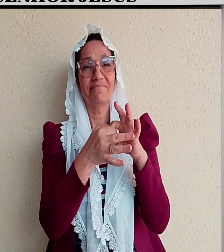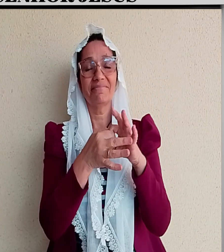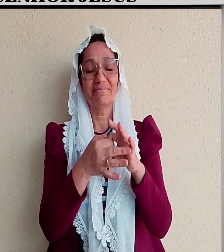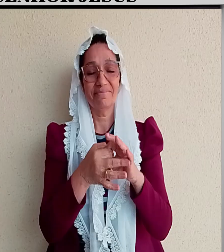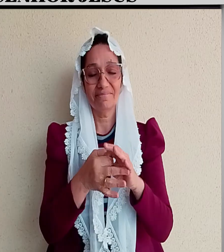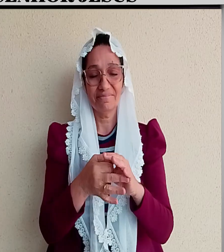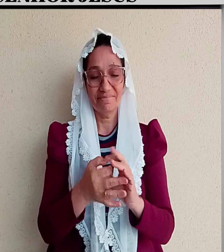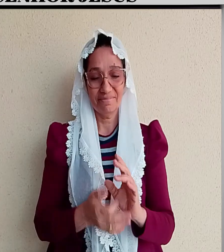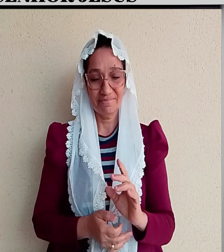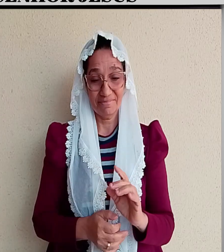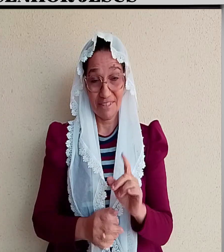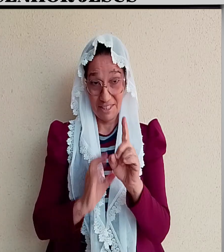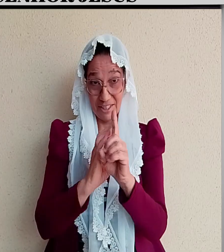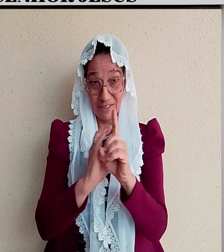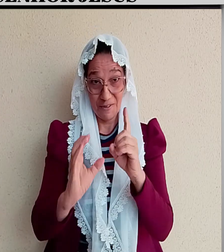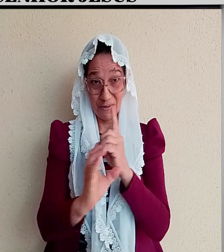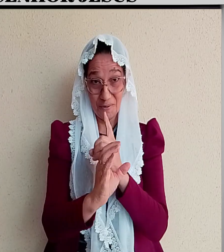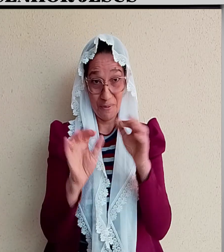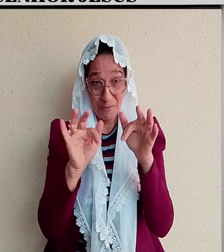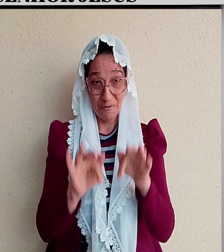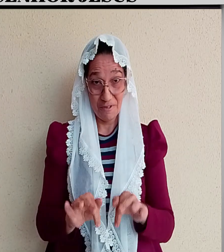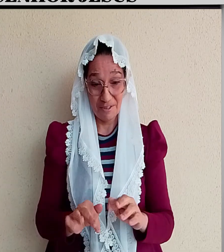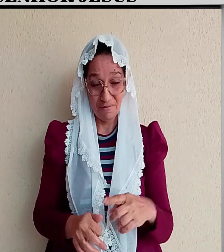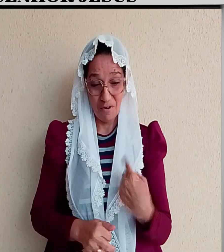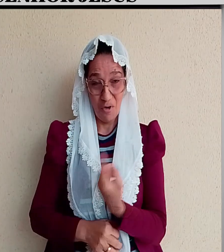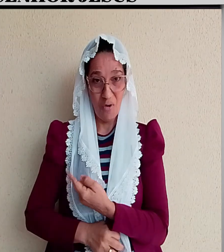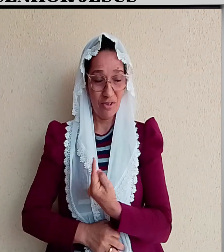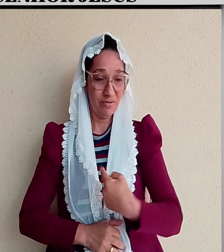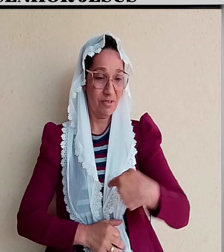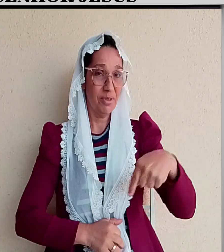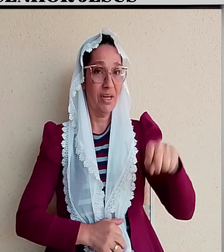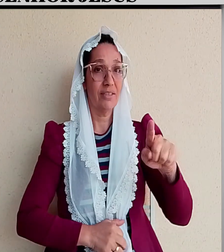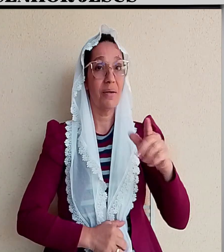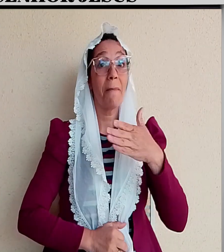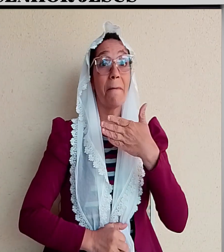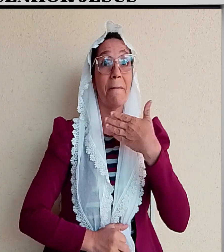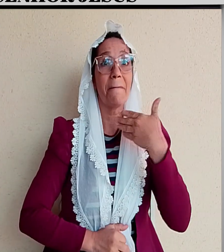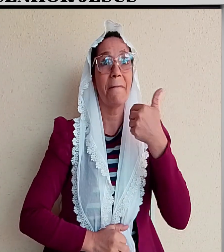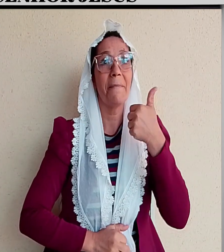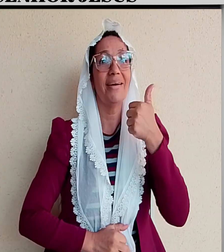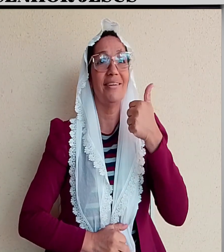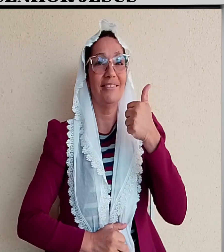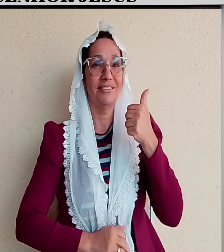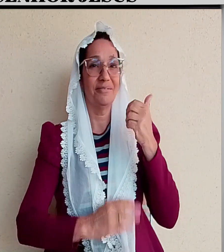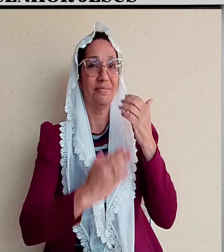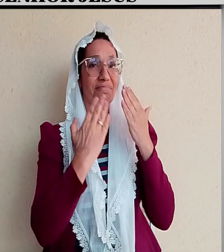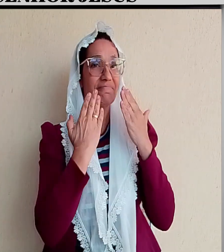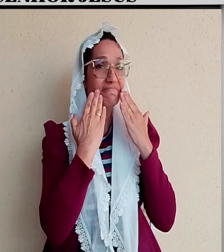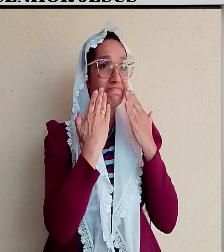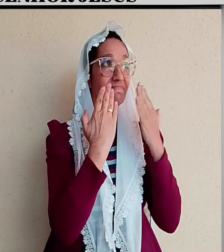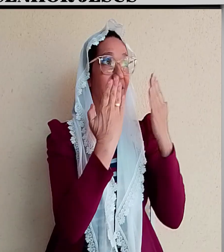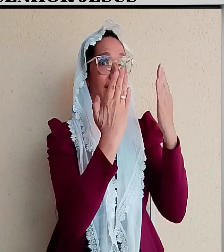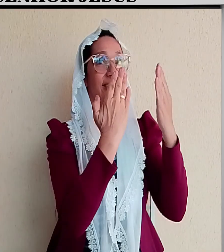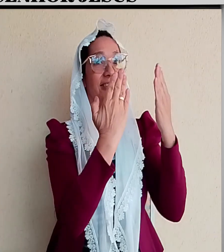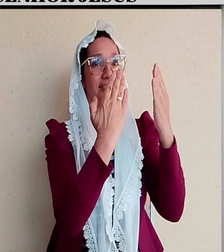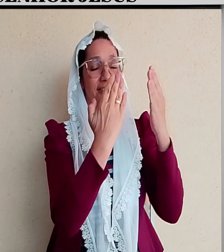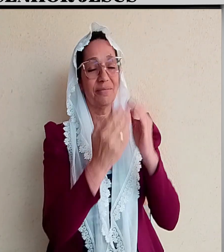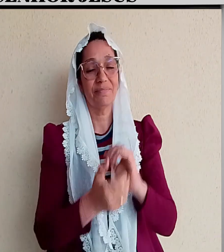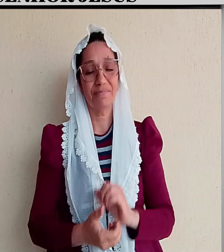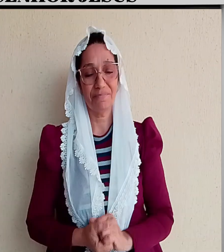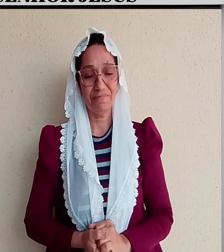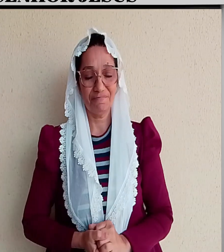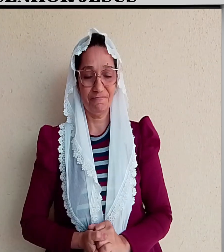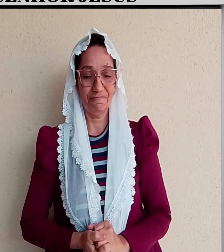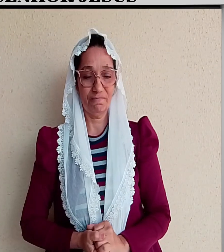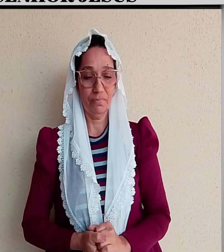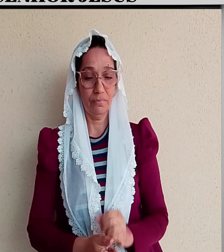Senhor. Pede que o Senhor envie do alto céu a tua santa palavra, apresenta o ministério, a sua santa obra, que o seu fervor, que